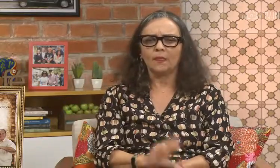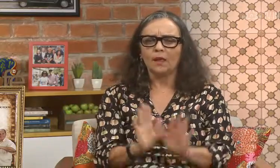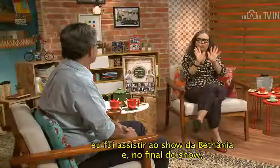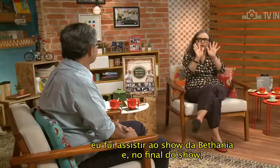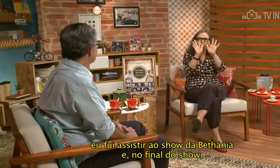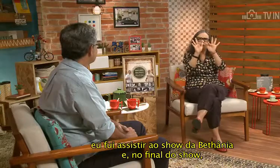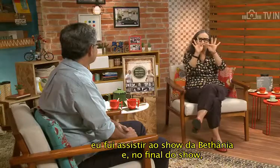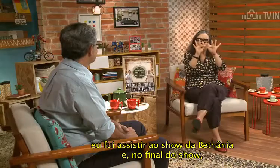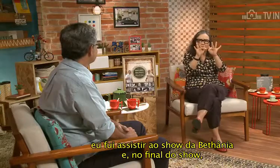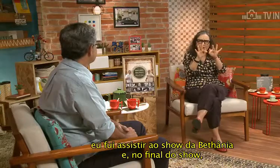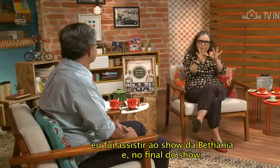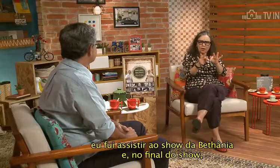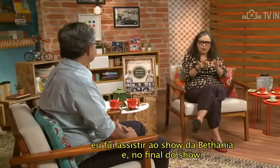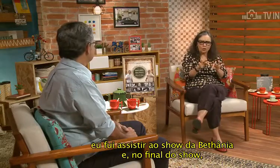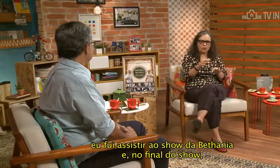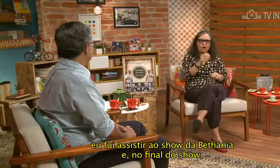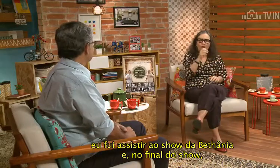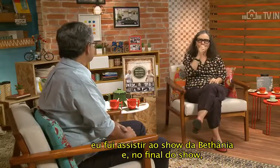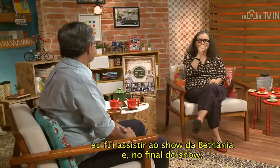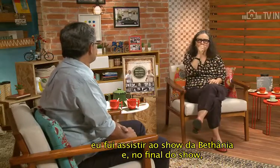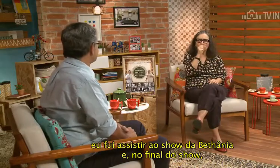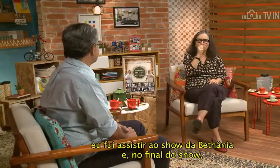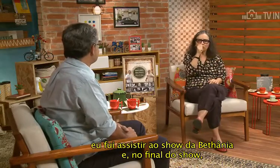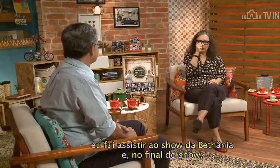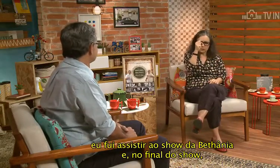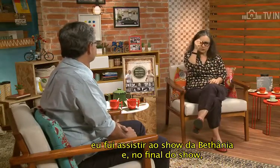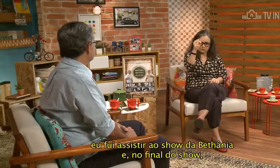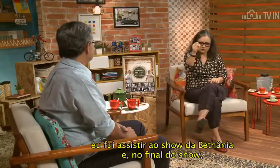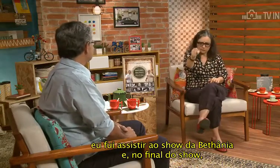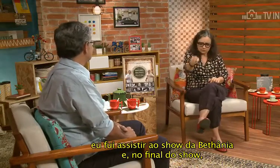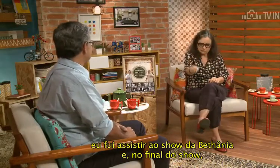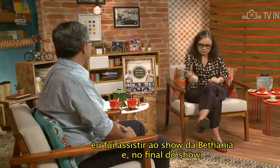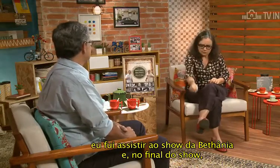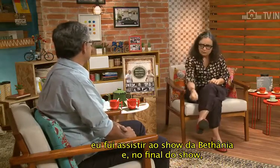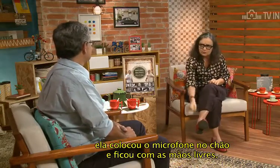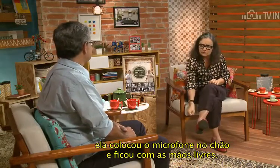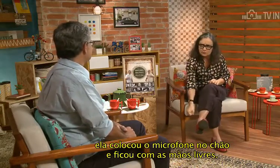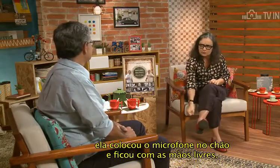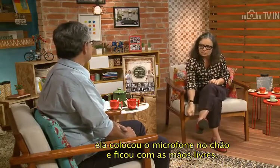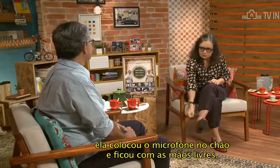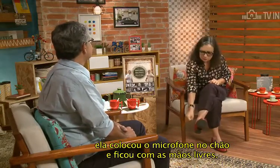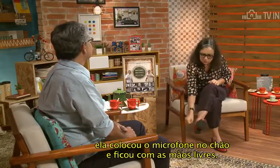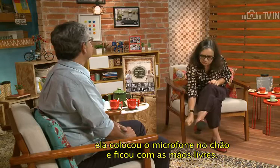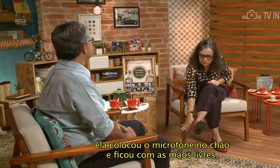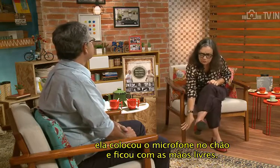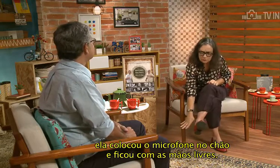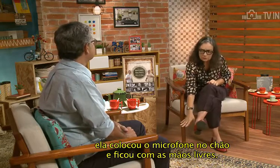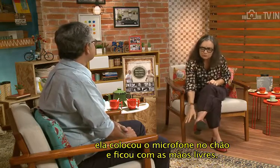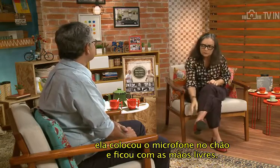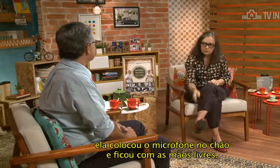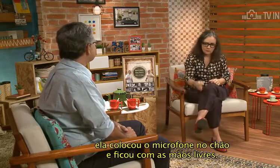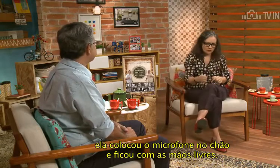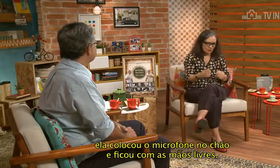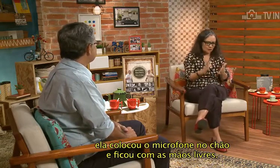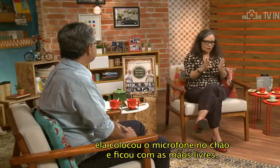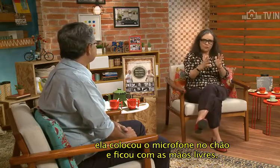Eu fui assistir um show da Bethânia E no final do show A Bethânia colocou o microfone no chão